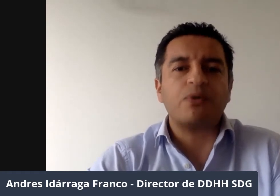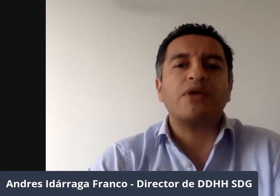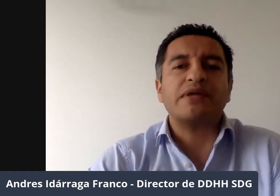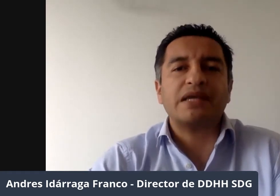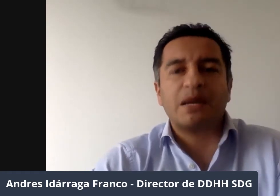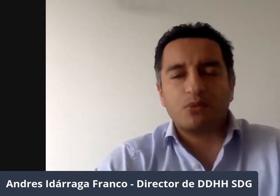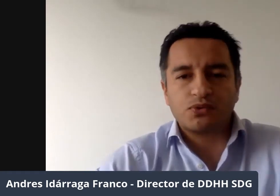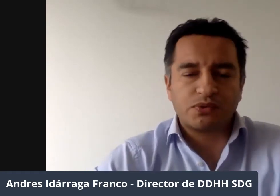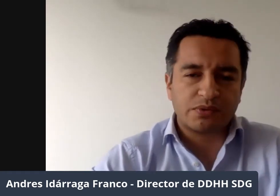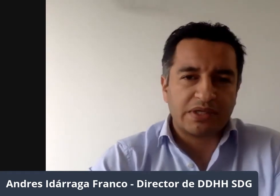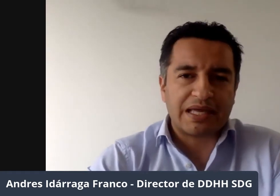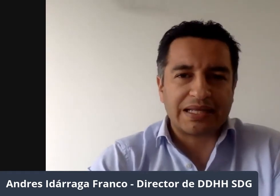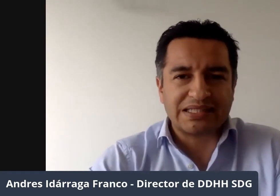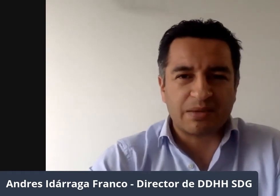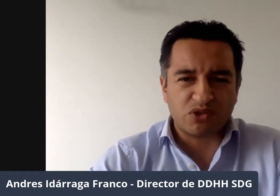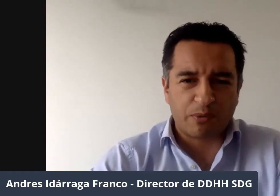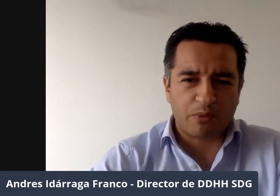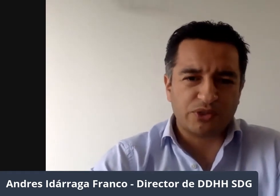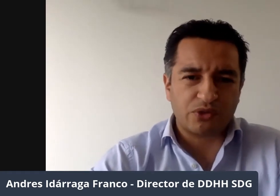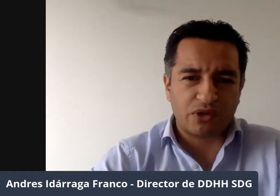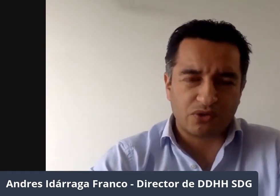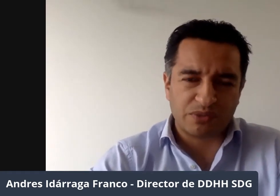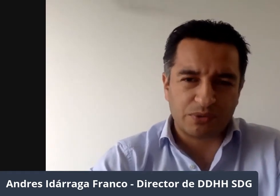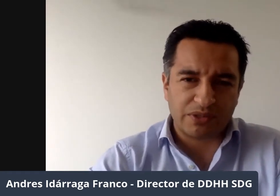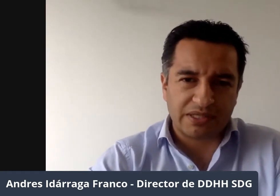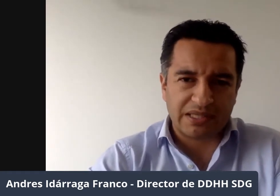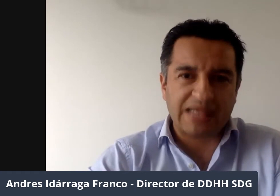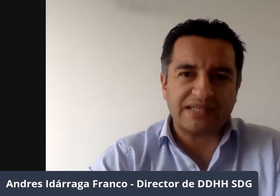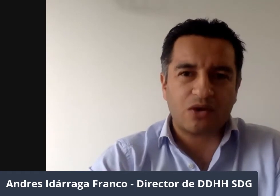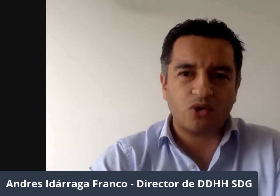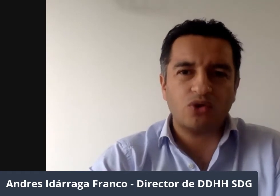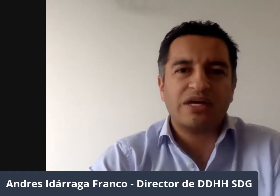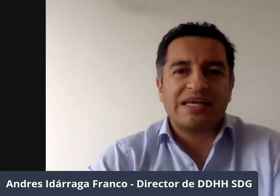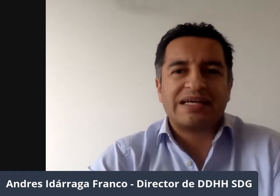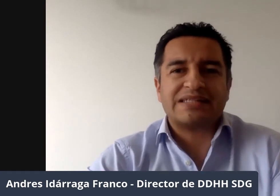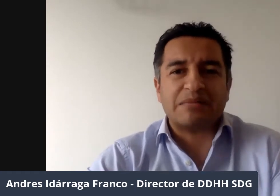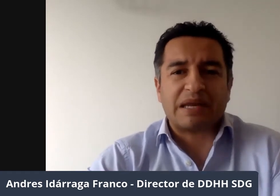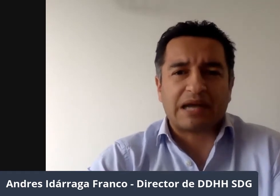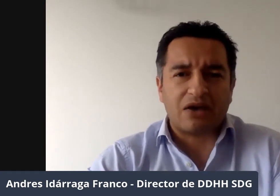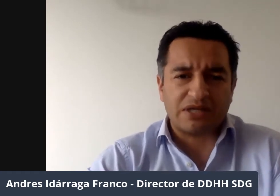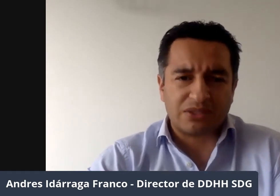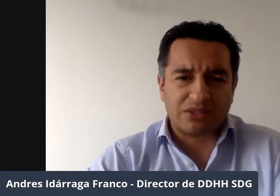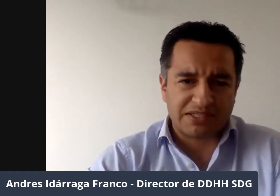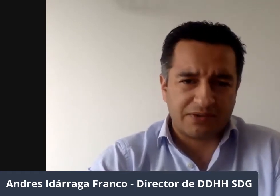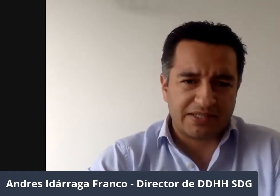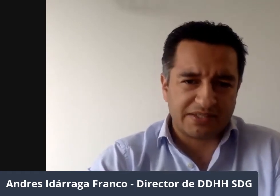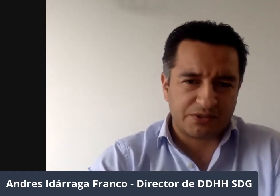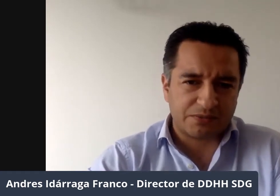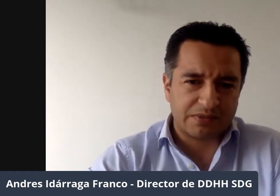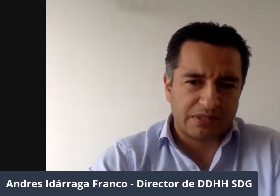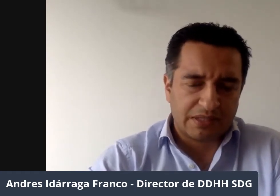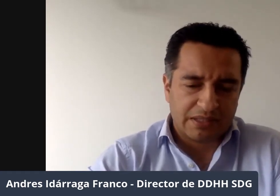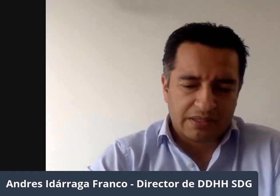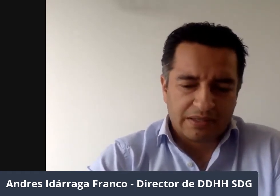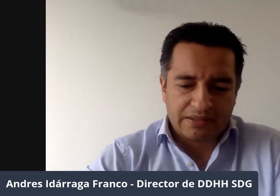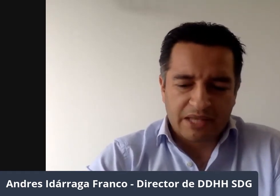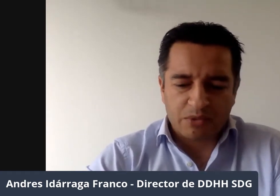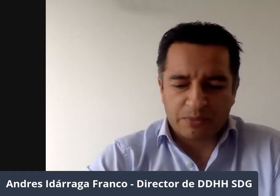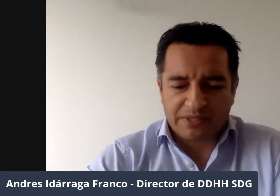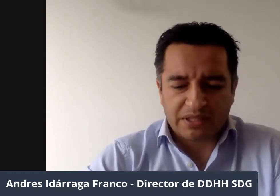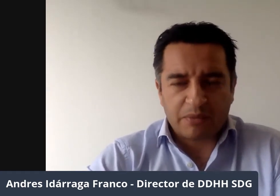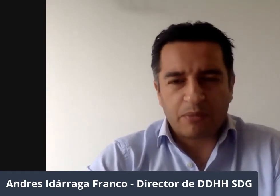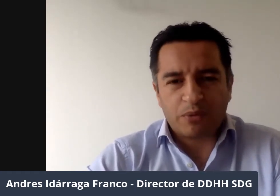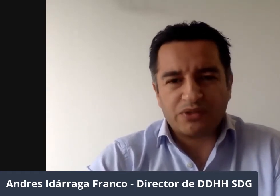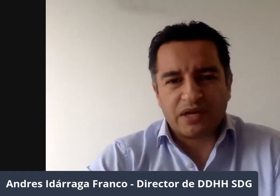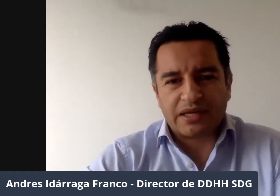y al tiempo reivindicamos y rechazamos a propósito del concepto de desarrollo que está enmarcado dentro de la civilización.